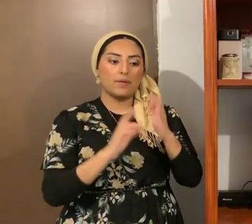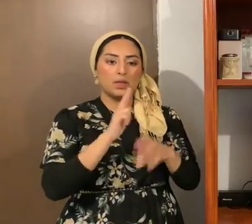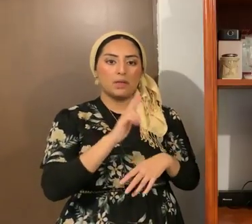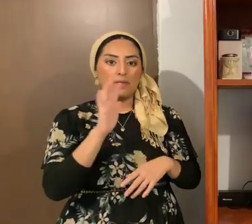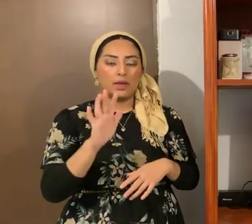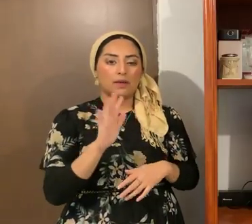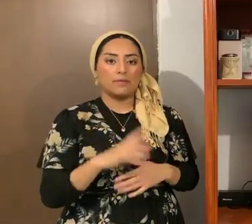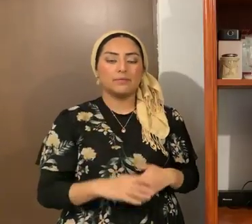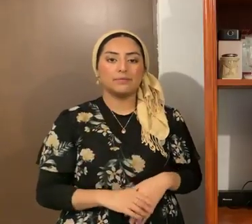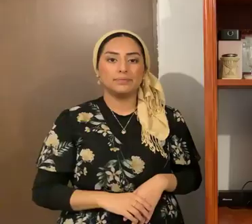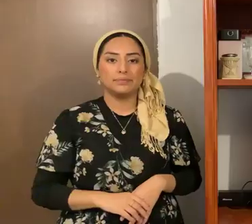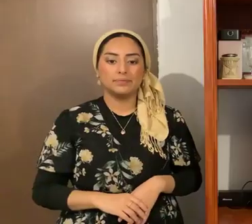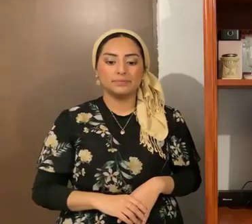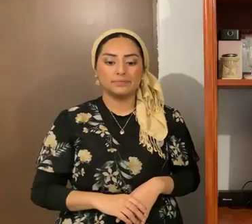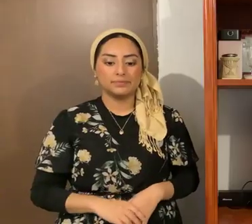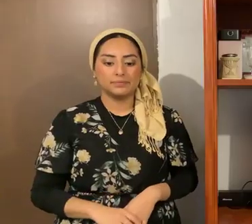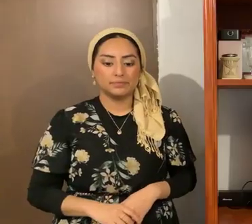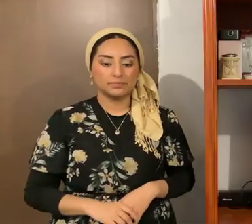Amén.